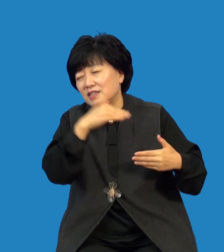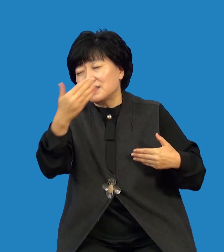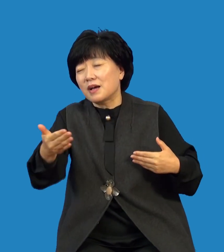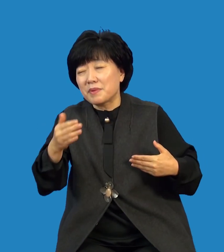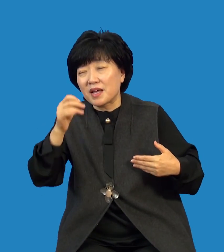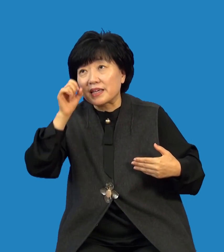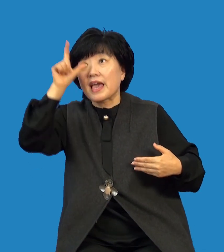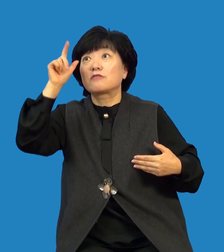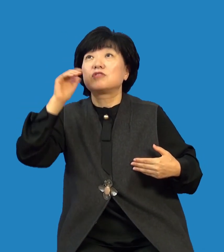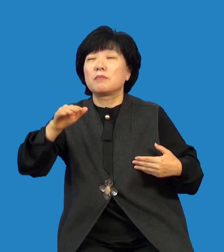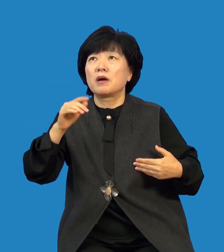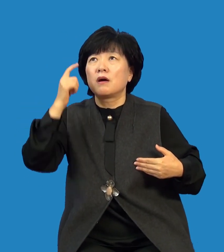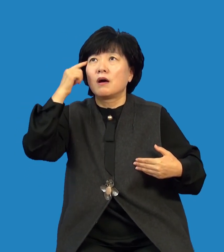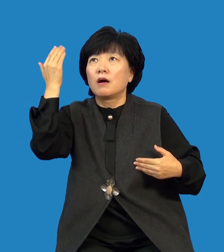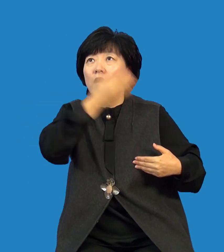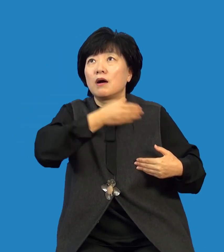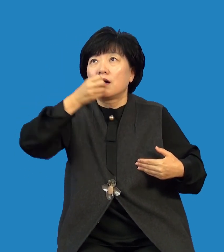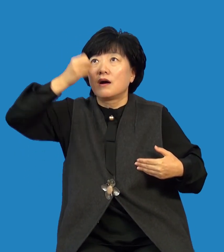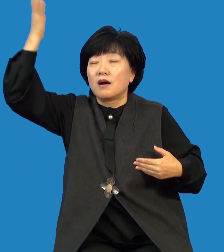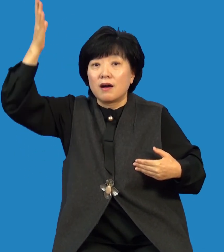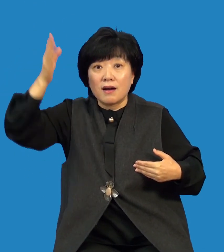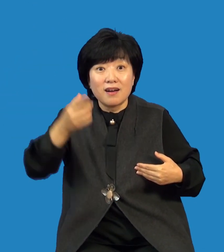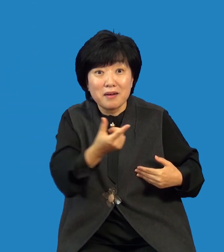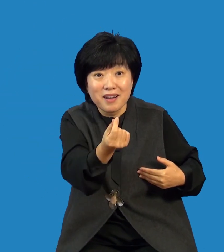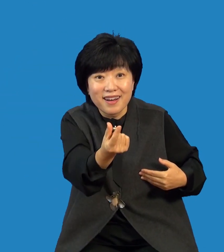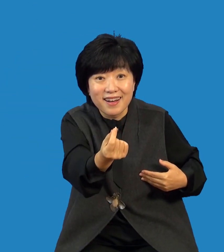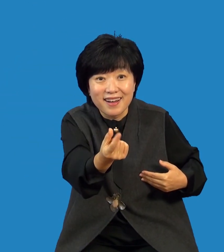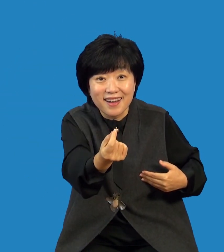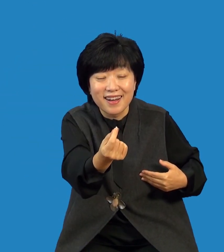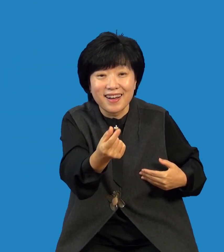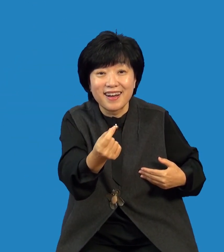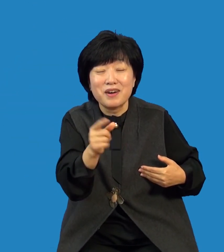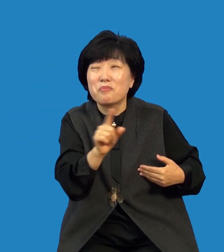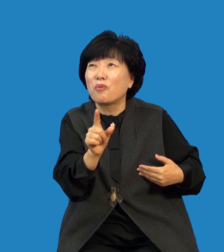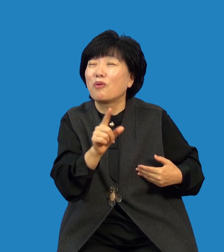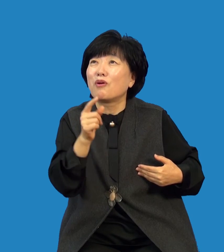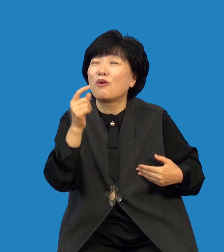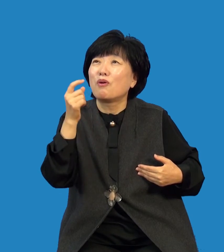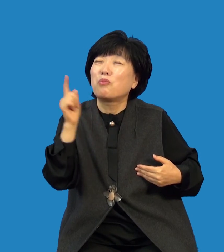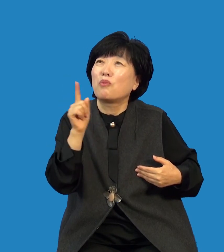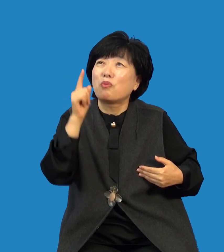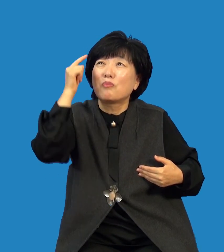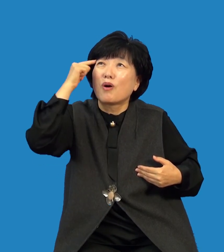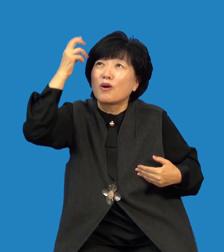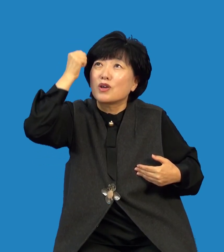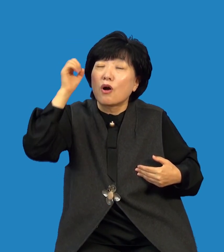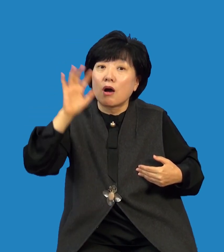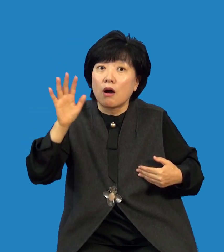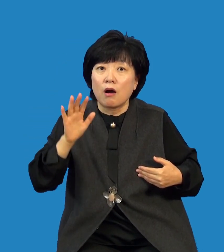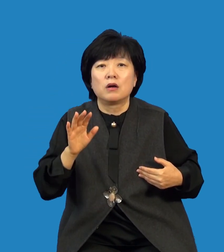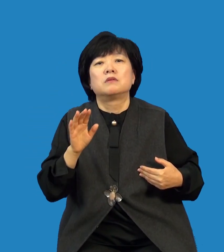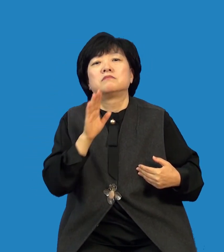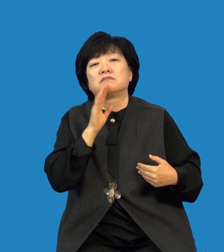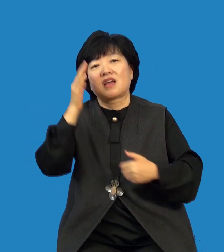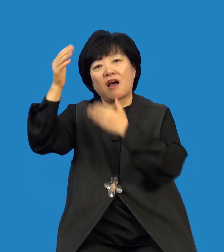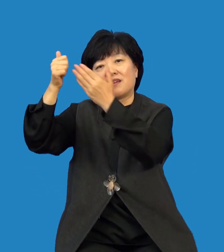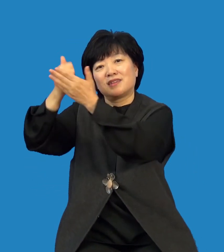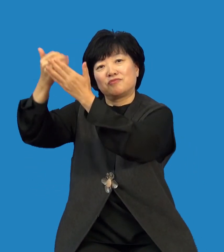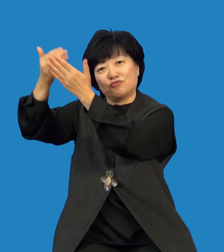생각이 안 나는 거지. 풀었다는 사실만 기억이 나지 뭘로 풀었는지는 기억이 안 나죠. 그런데 하나님이 주신 꿈이라는 게